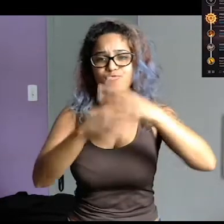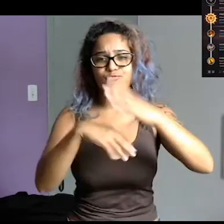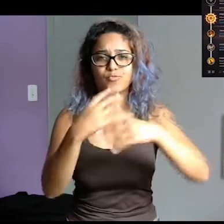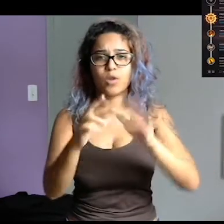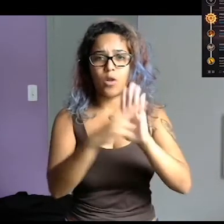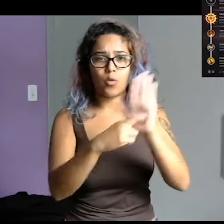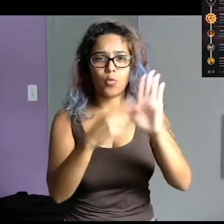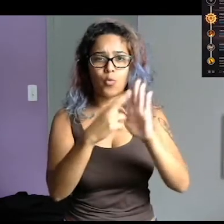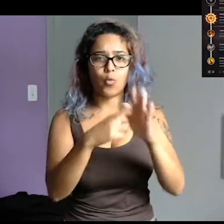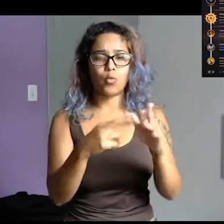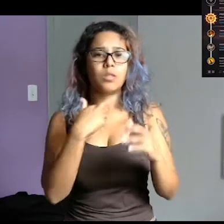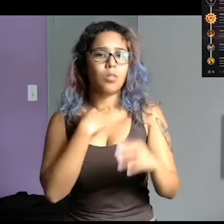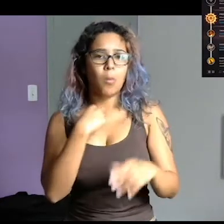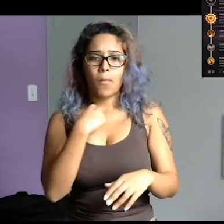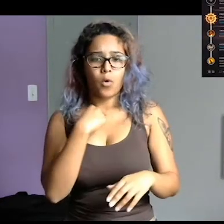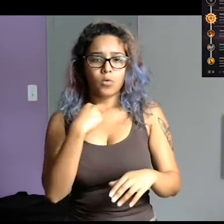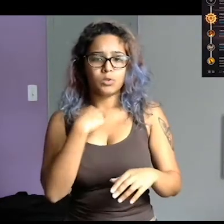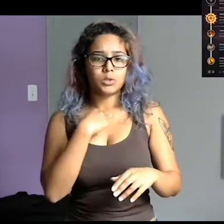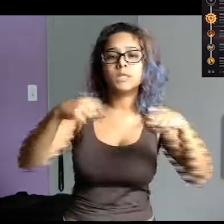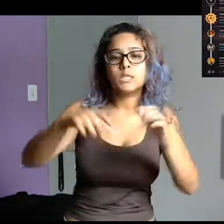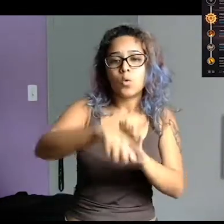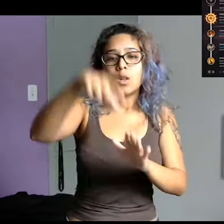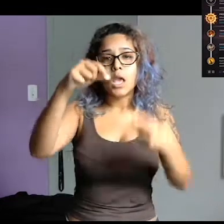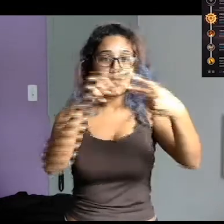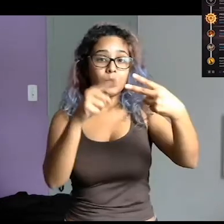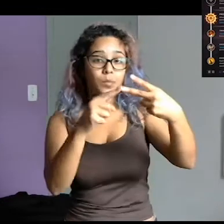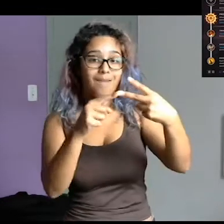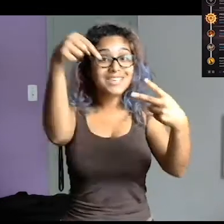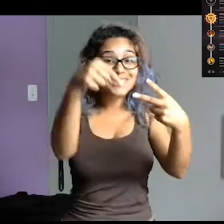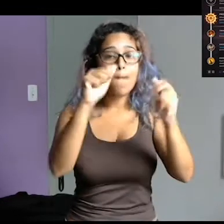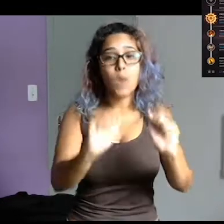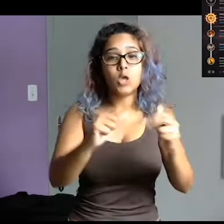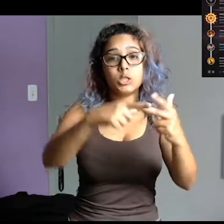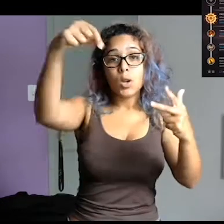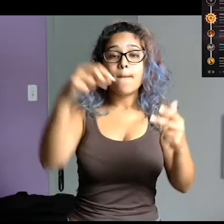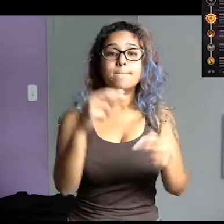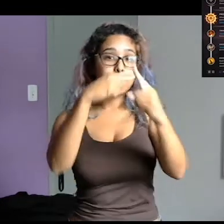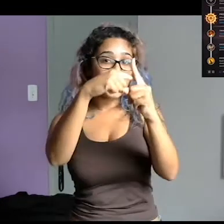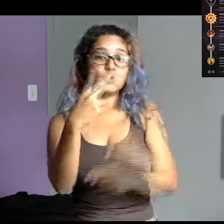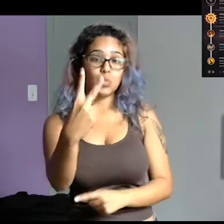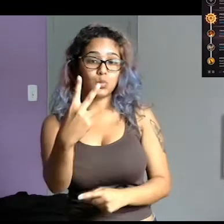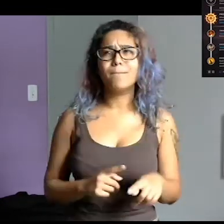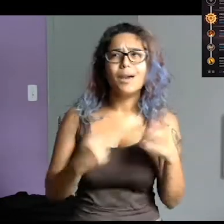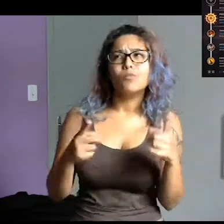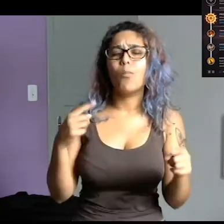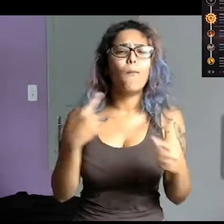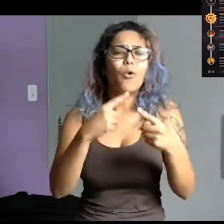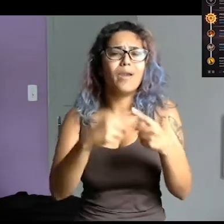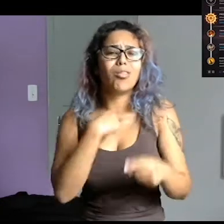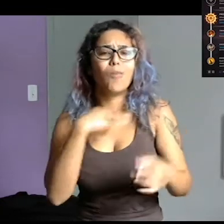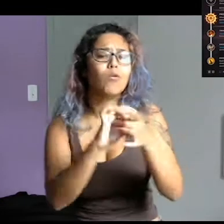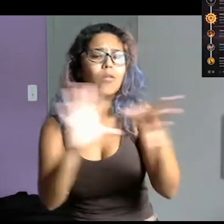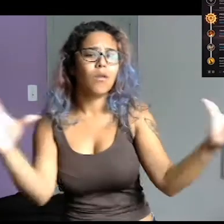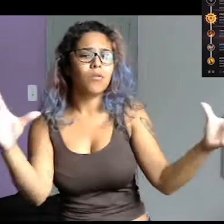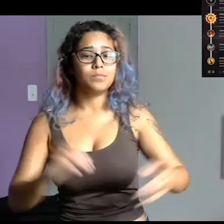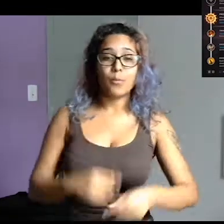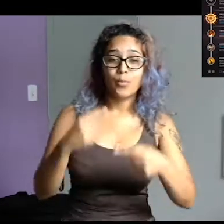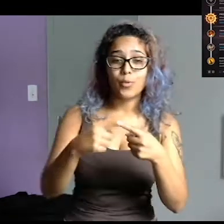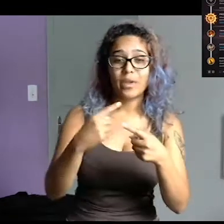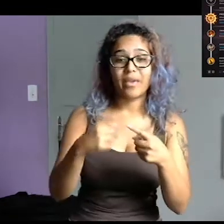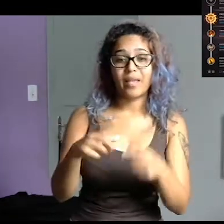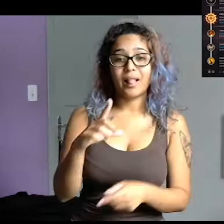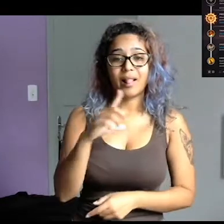mescladão com uma runa de cada disciplina. Você precisa escolher uma secundária, e ali você tem direito a mais 2 runas. Por que a gente não deixou um escolha livre para